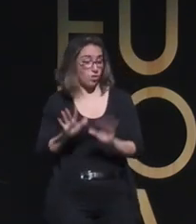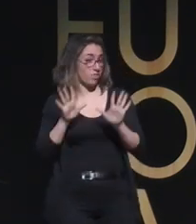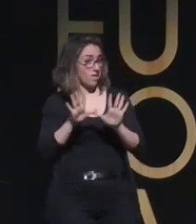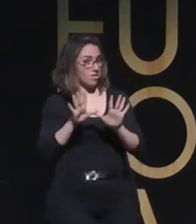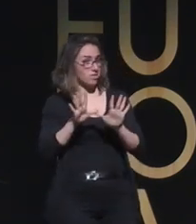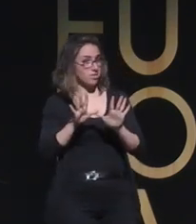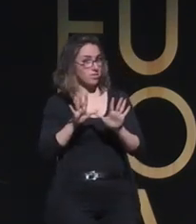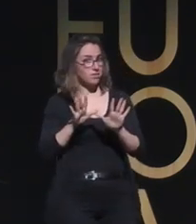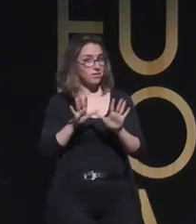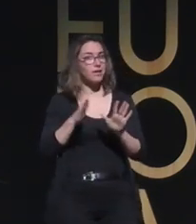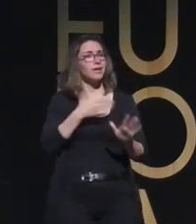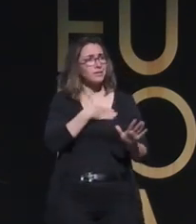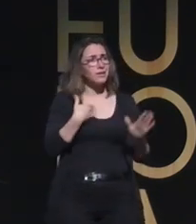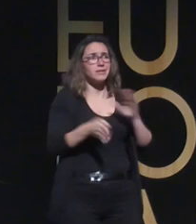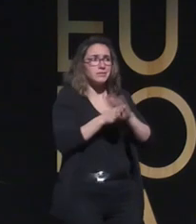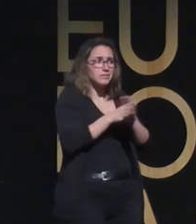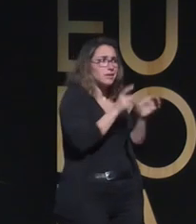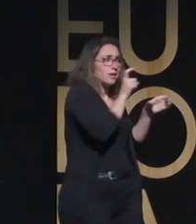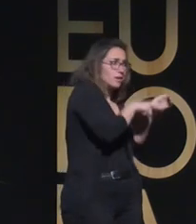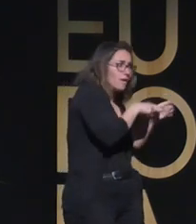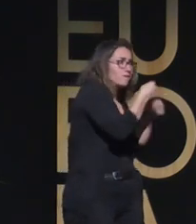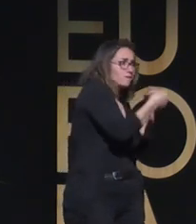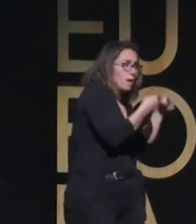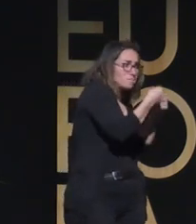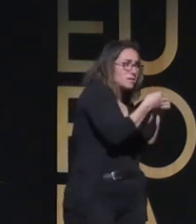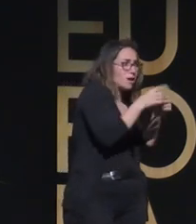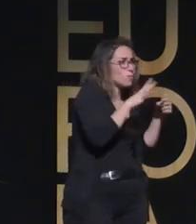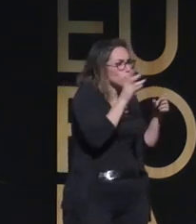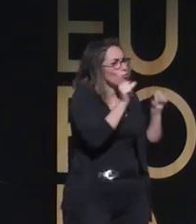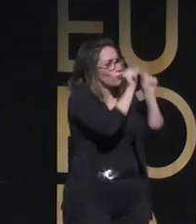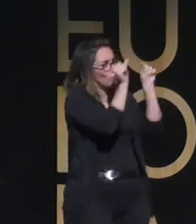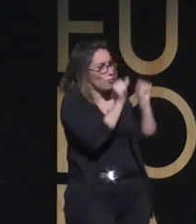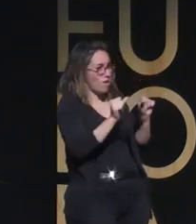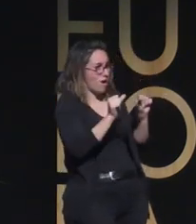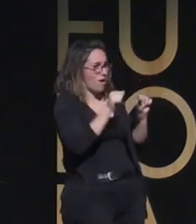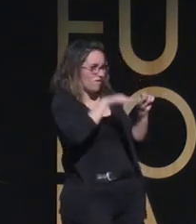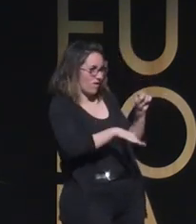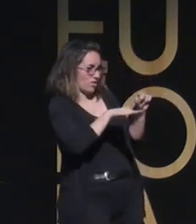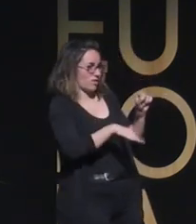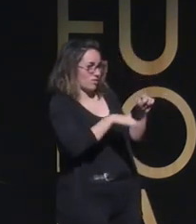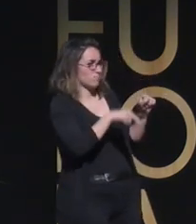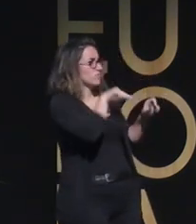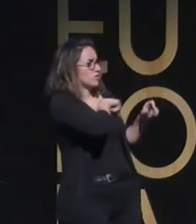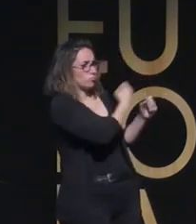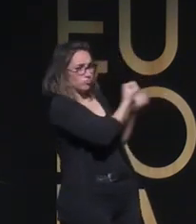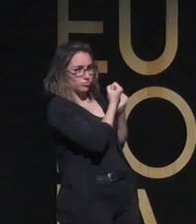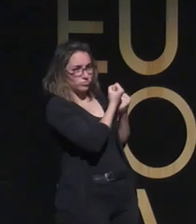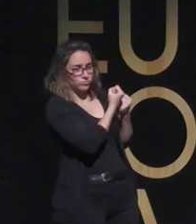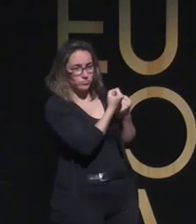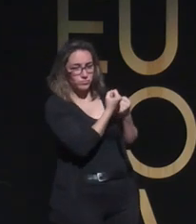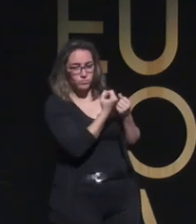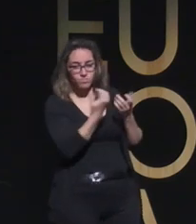que todavía quieren estar en su familia, son rechazados porque están en ese modo infantil, que es más sano. ¿Vale? Por lo tanto, a mí lo que me pediría el